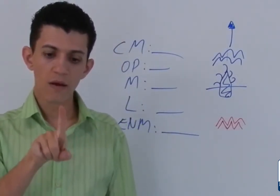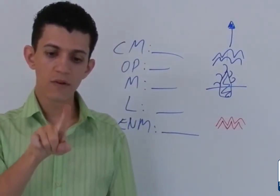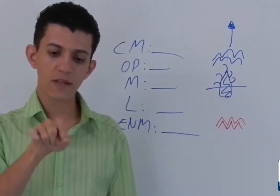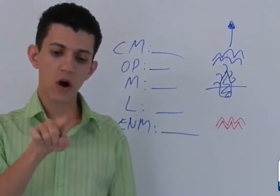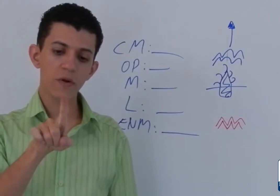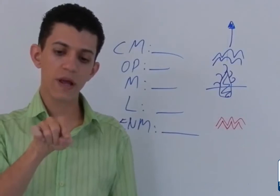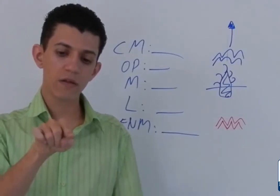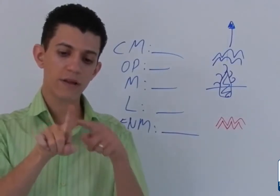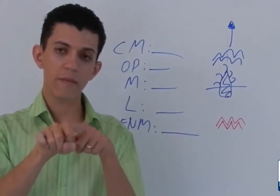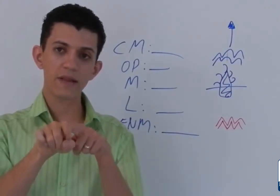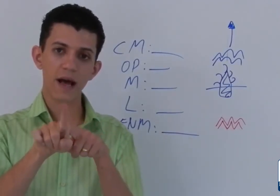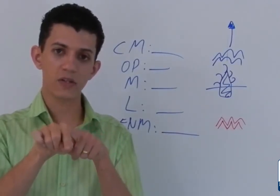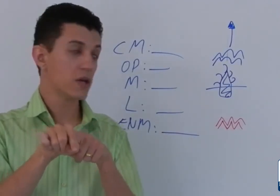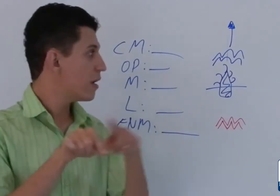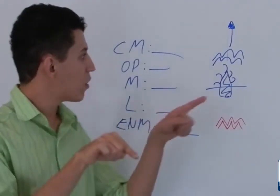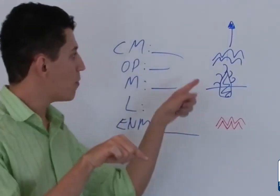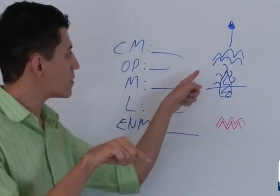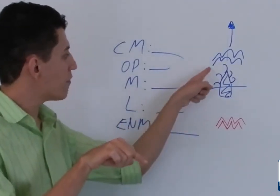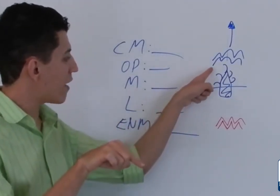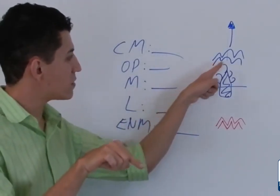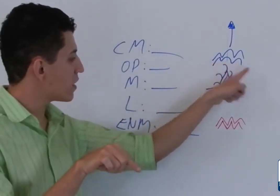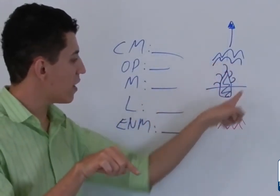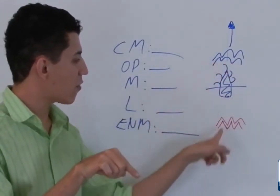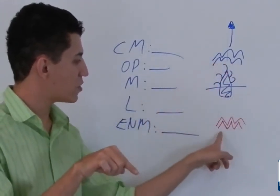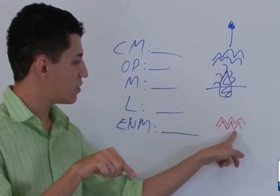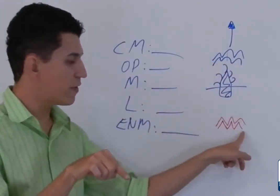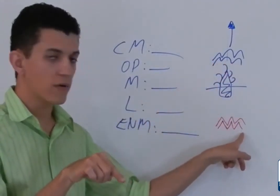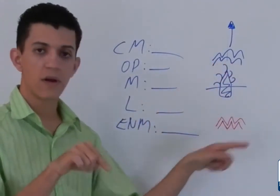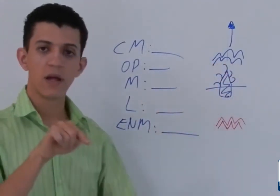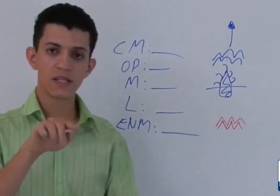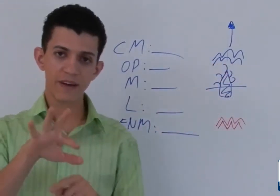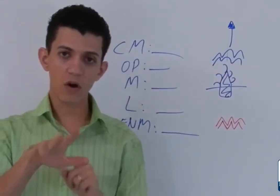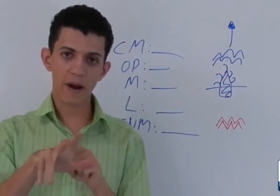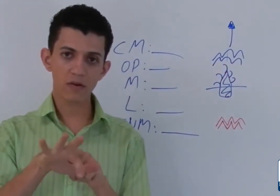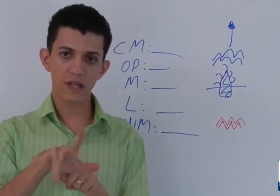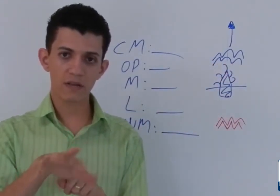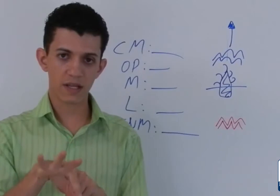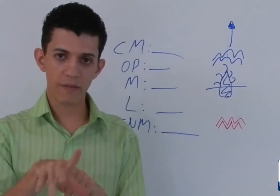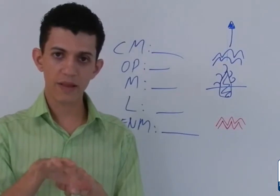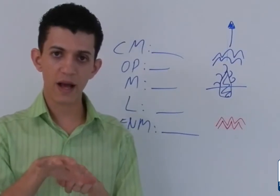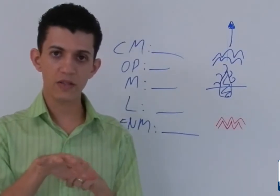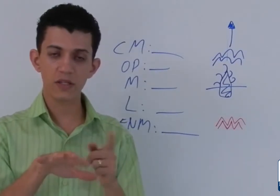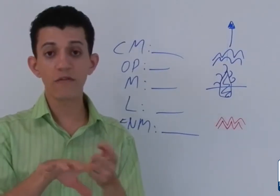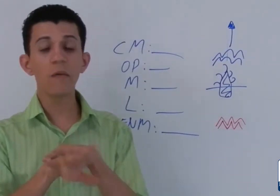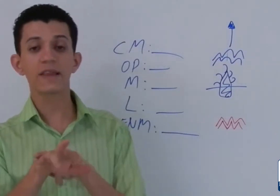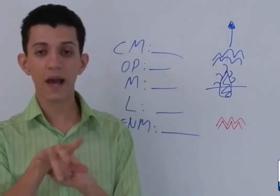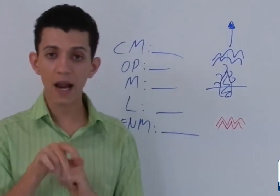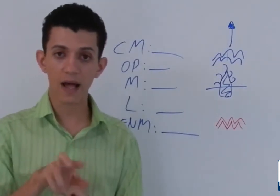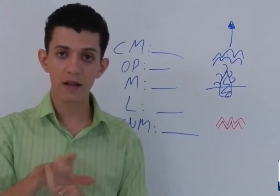Você dobra o dedo até a metade. E como são vários aqui, como a gente viu, você vai dobrar os dedos até a metade de forma intercalada,